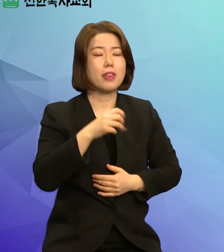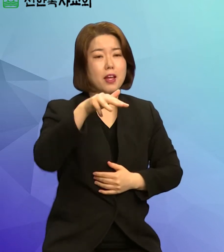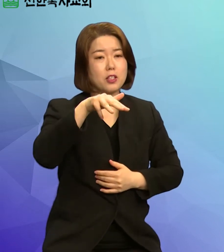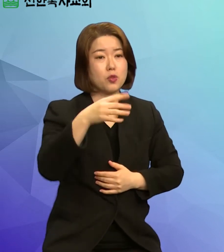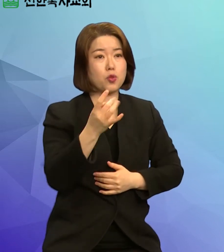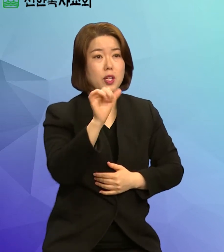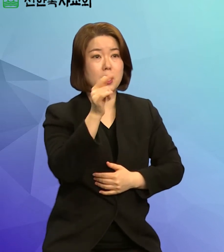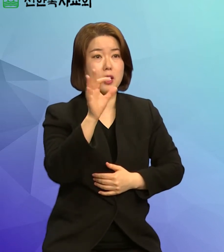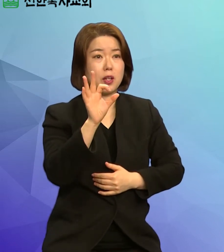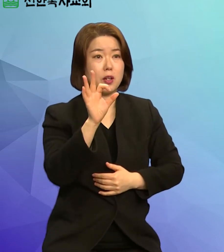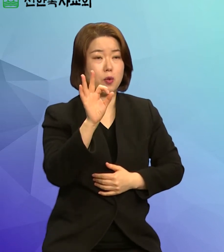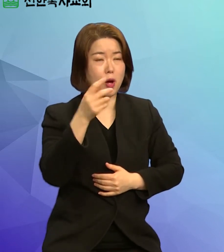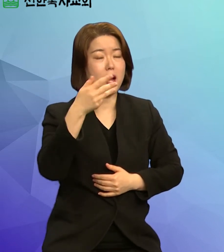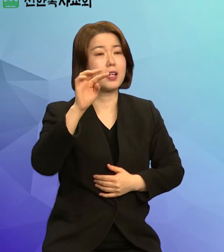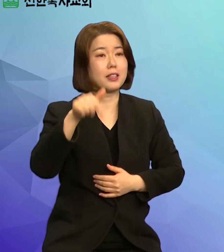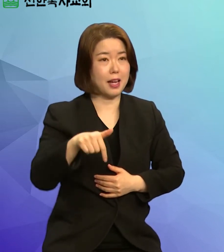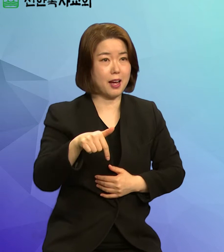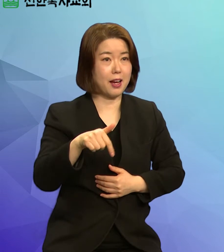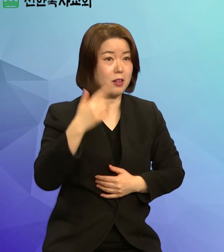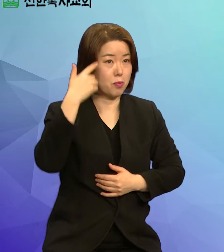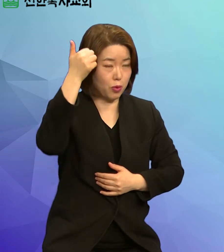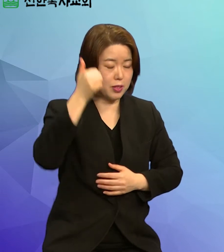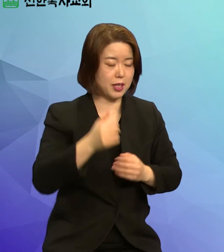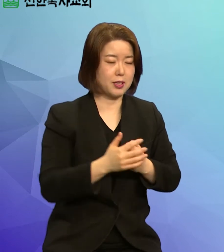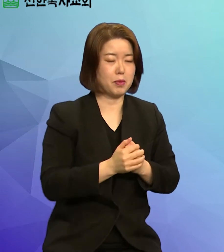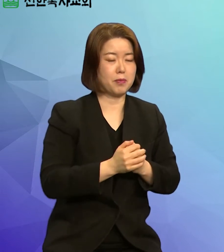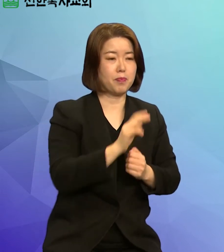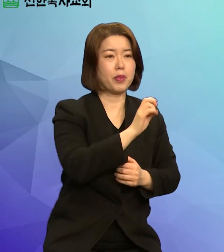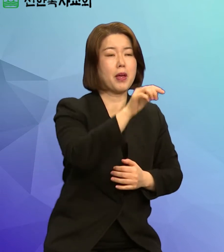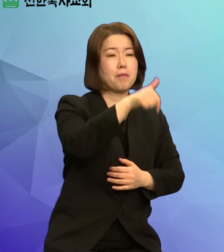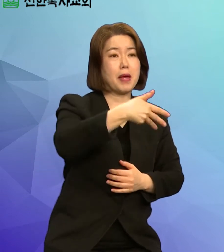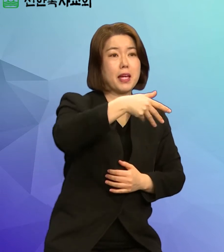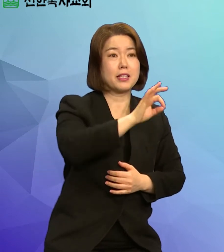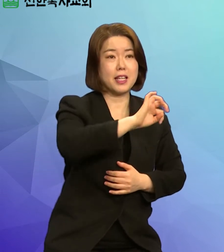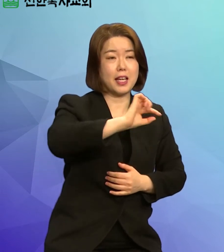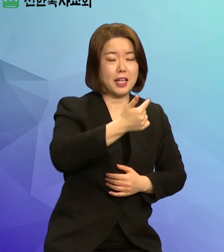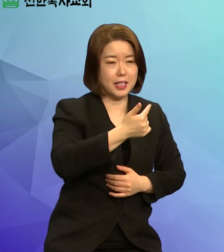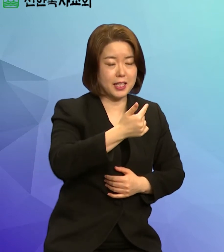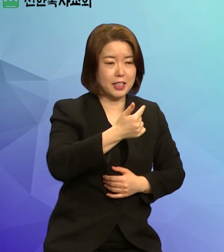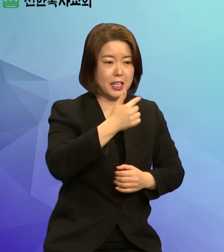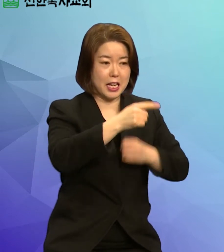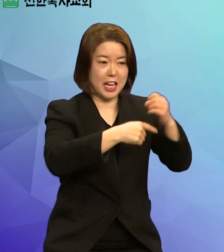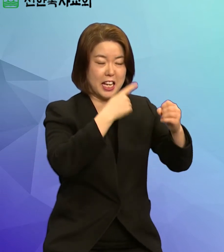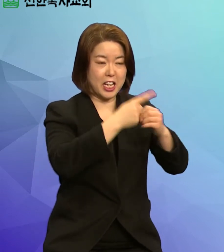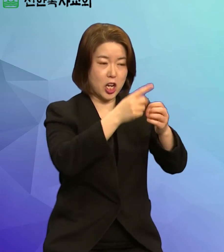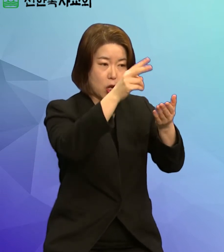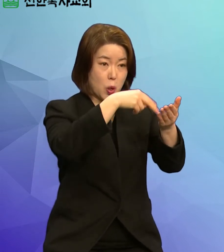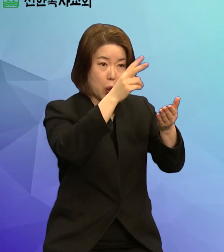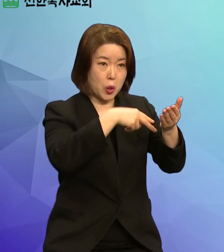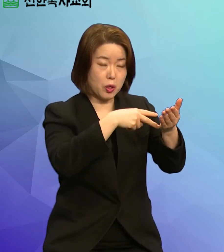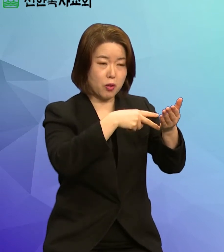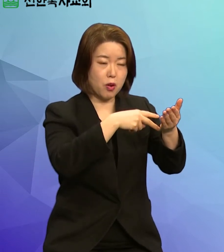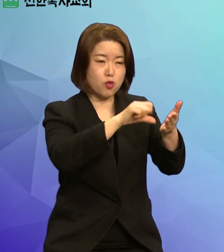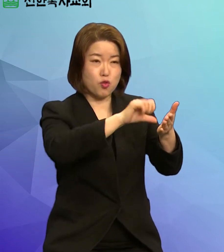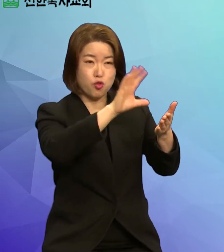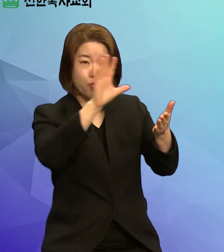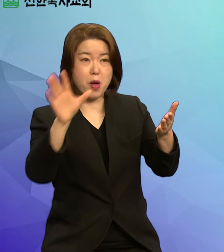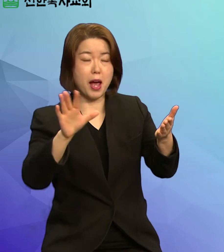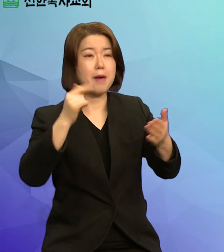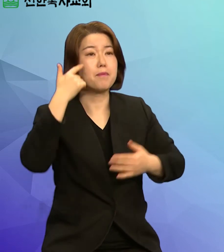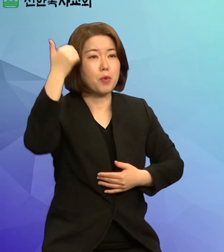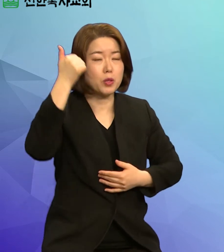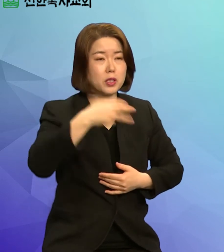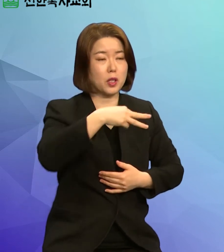목사님께서 맥체인 일독 성경이라고 유명한 분이죠. 스코틀랜드의 목사님